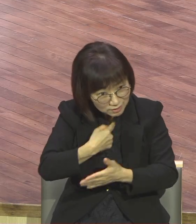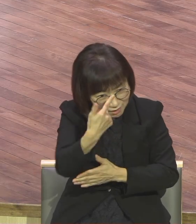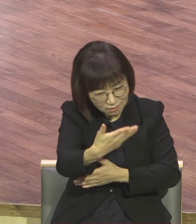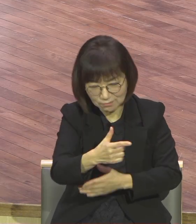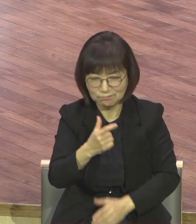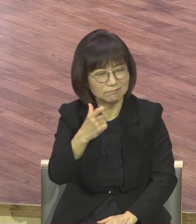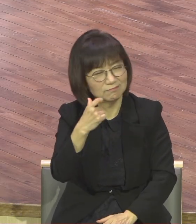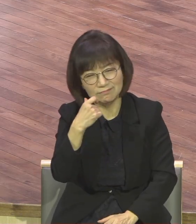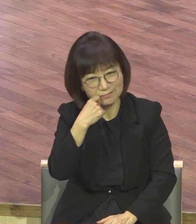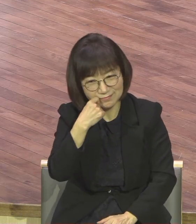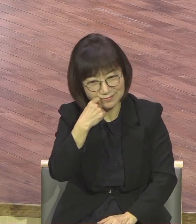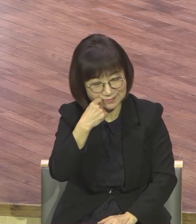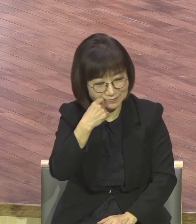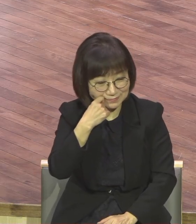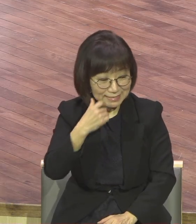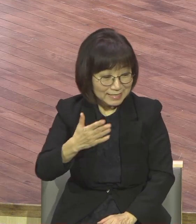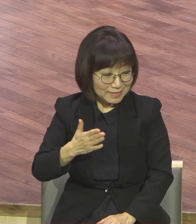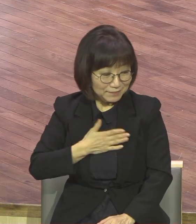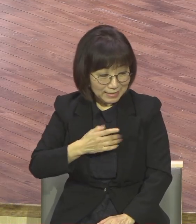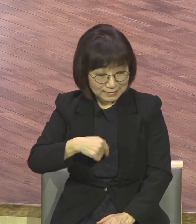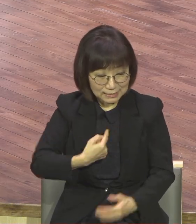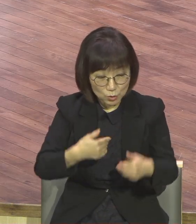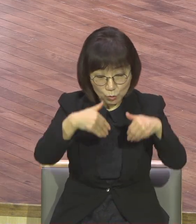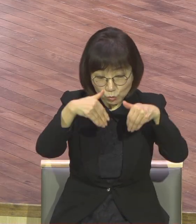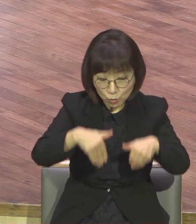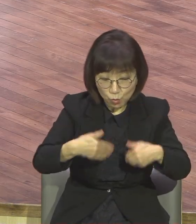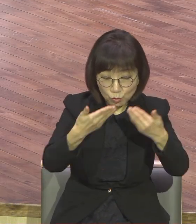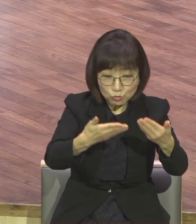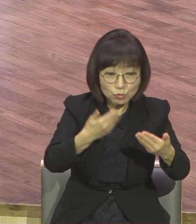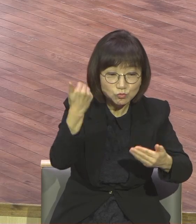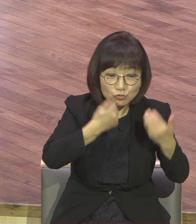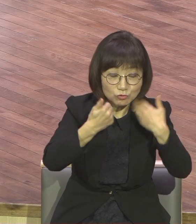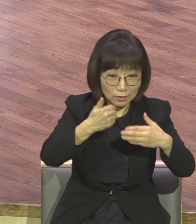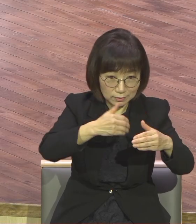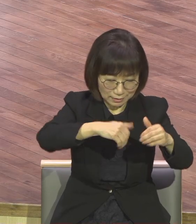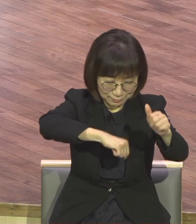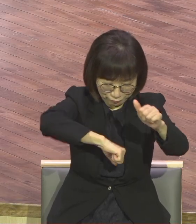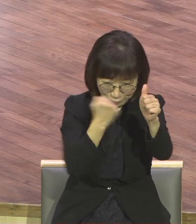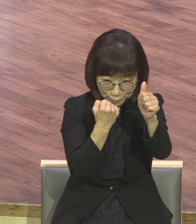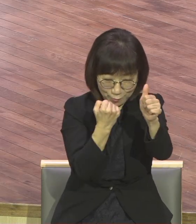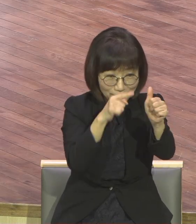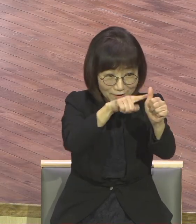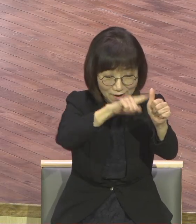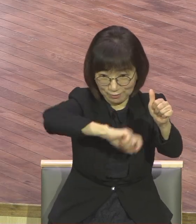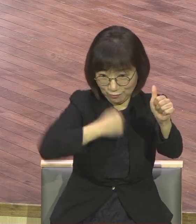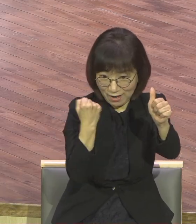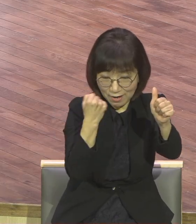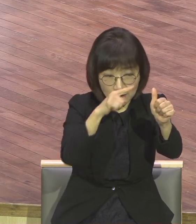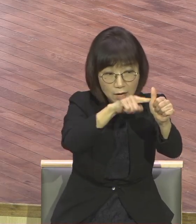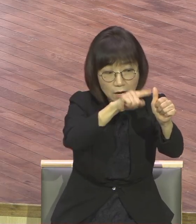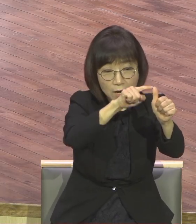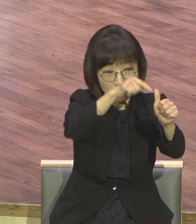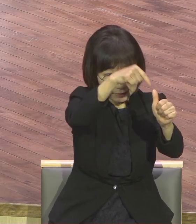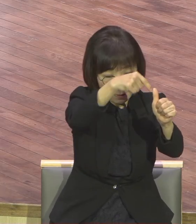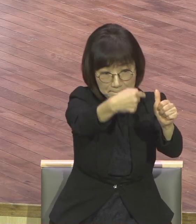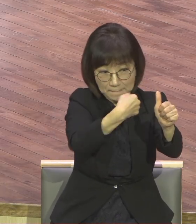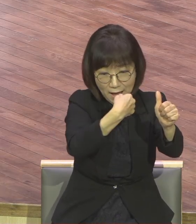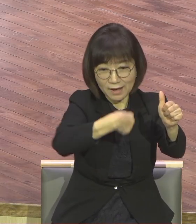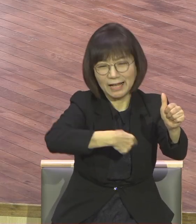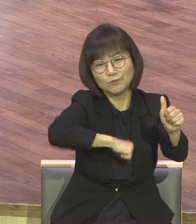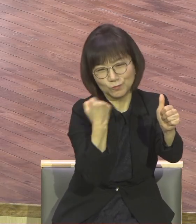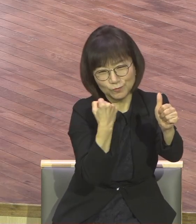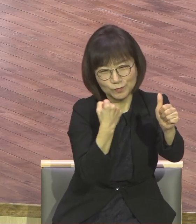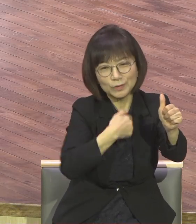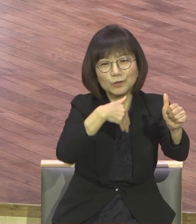없느니라. 너희 자신을 종으로 내어주어 누구에게 순종하든지 그 순종함을 받는 자의 종이 되는 줄을 너희가